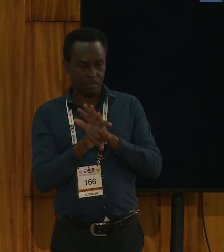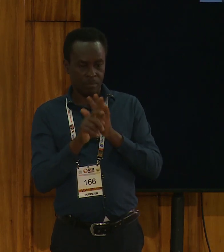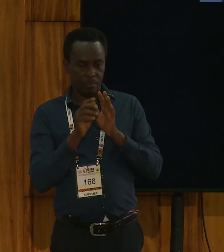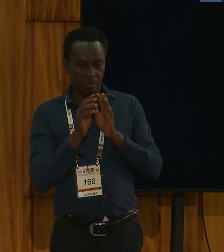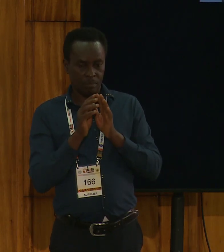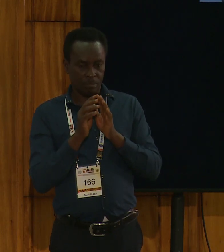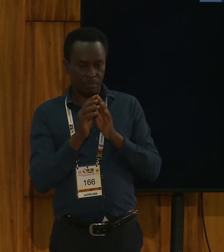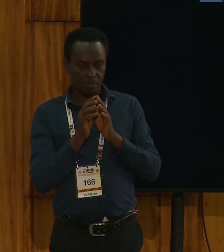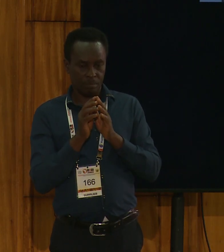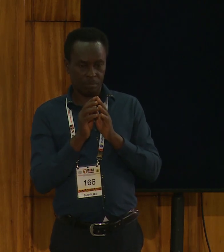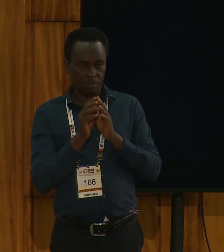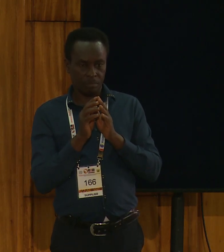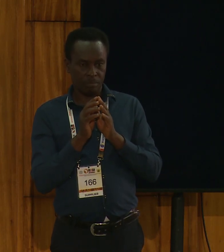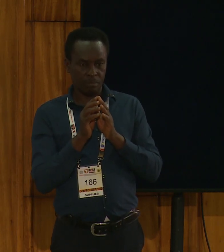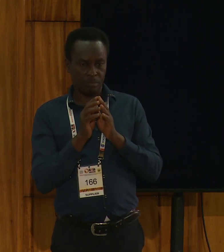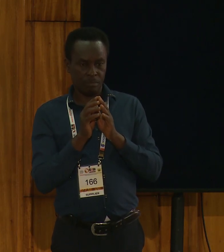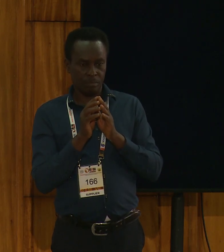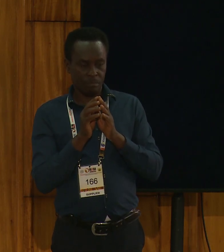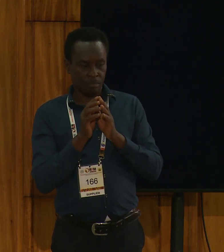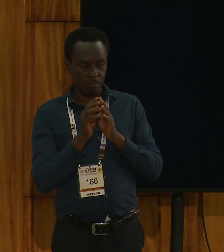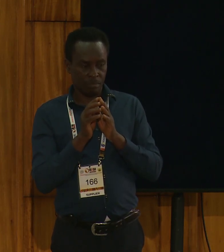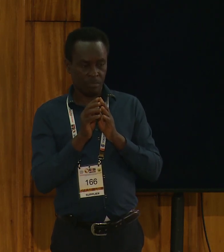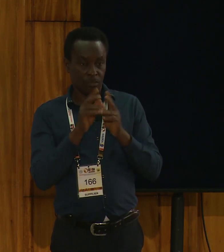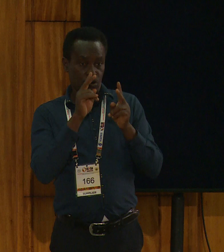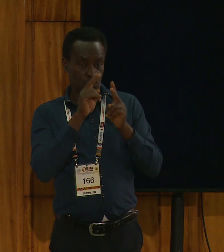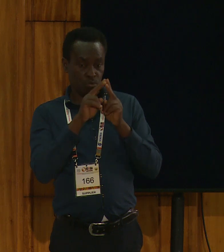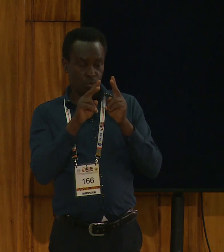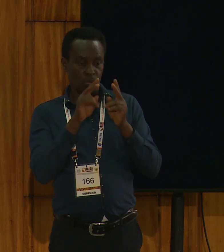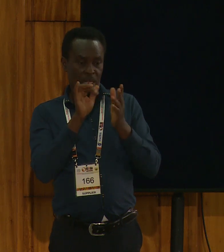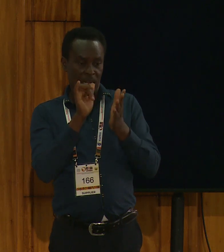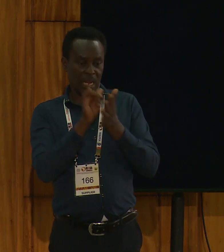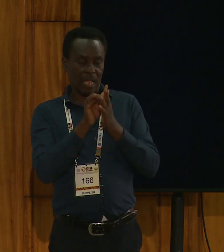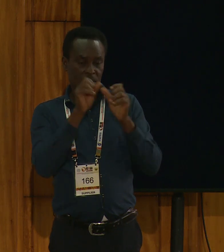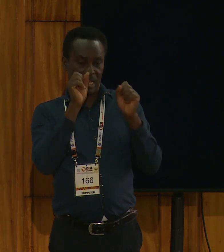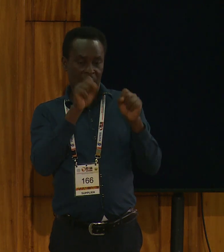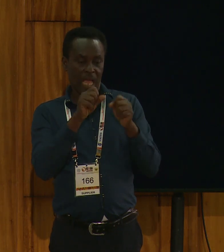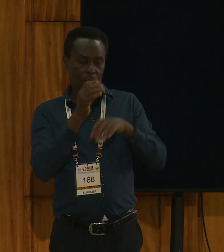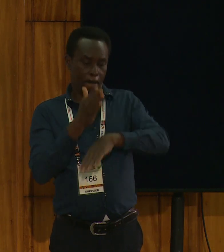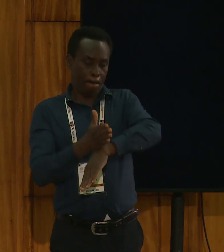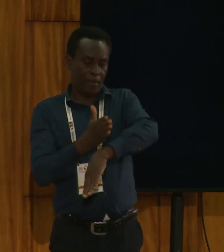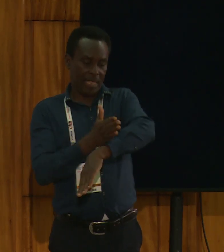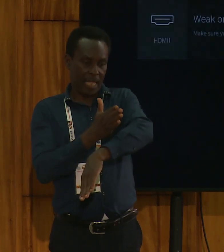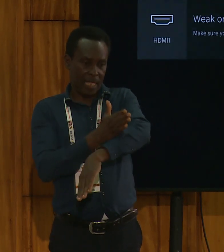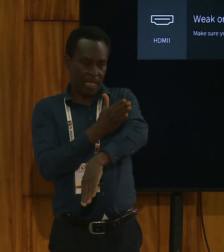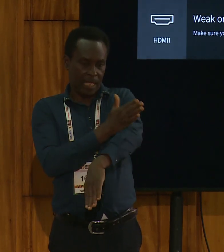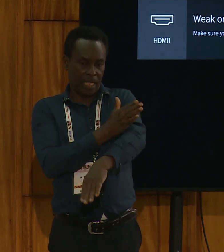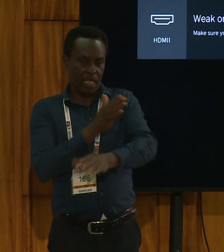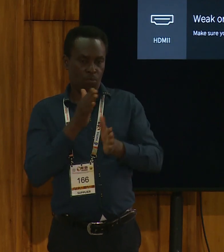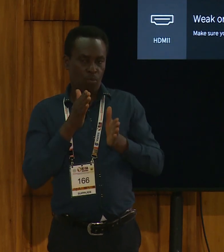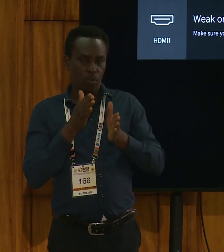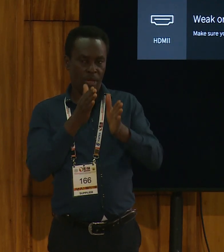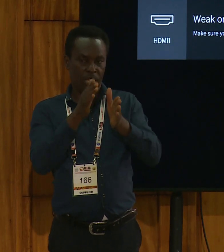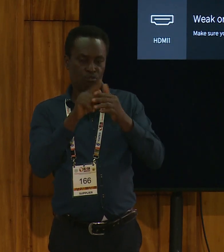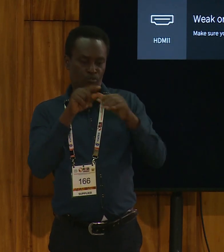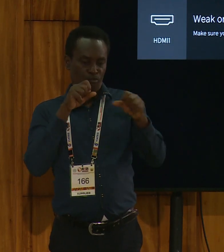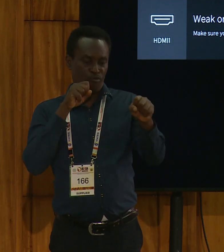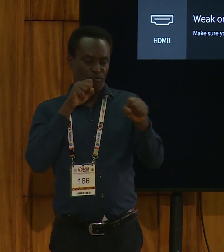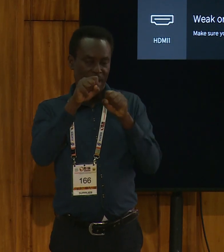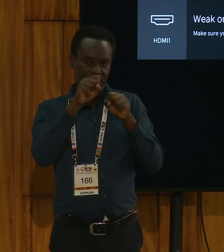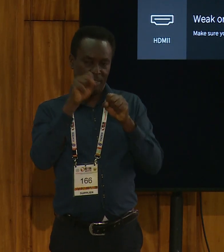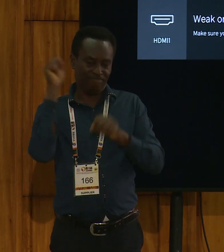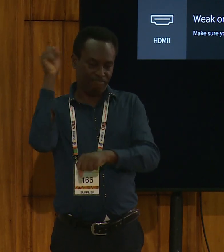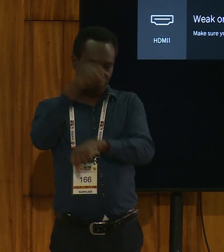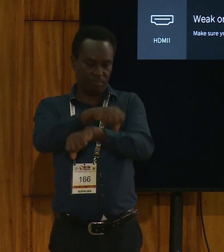faire des plaquettes de plaidoyer pour pouvoir améliorer la qualité de service de soins aux